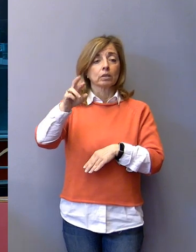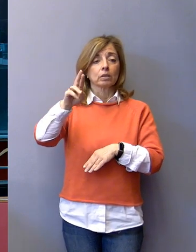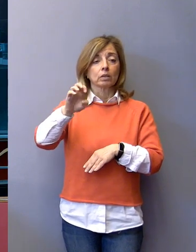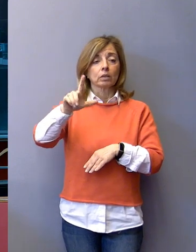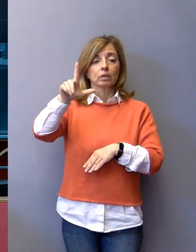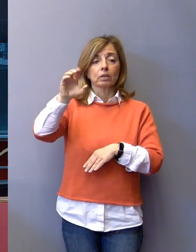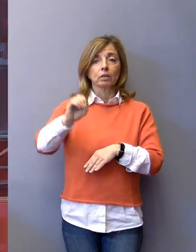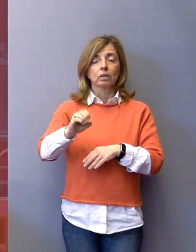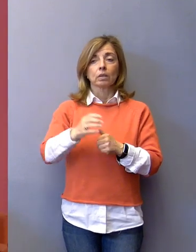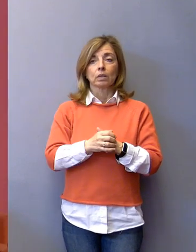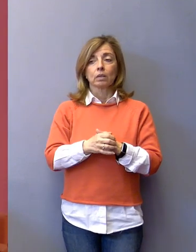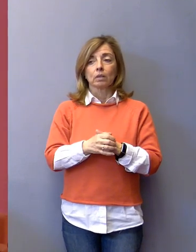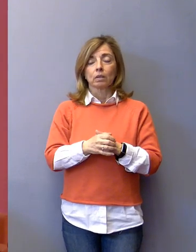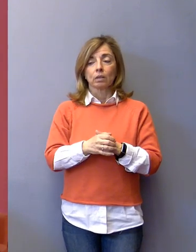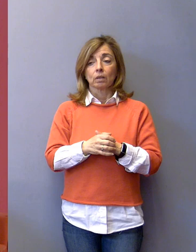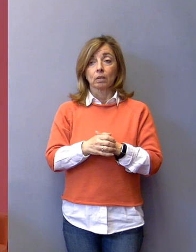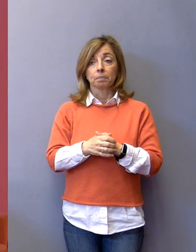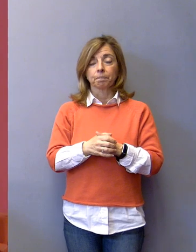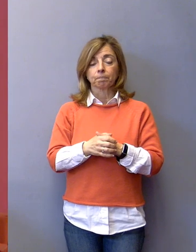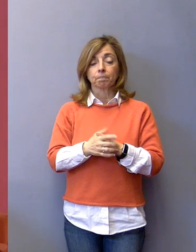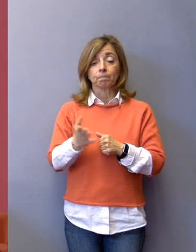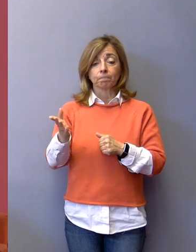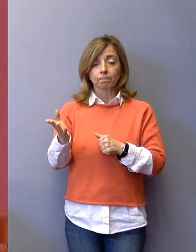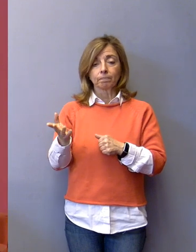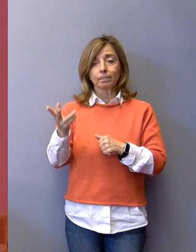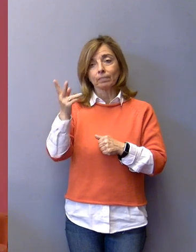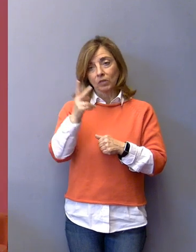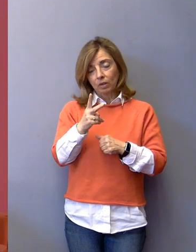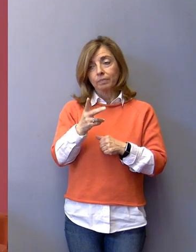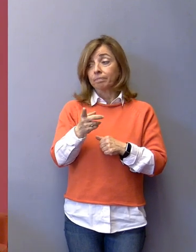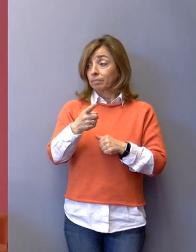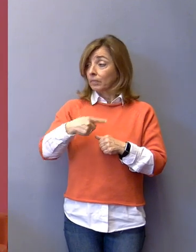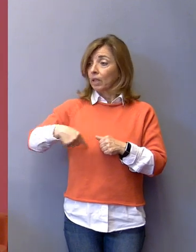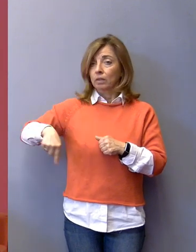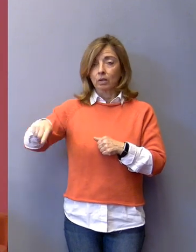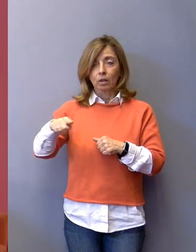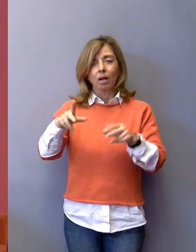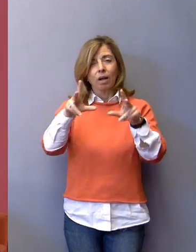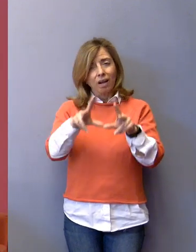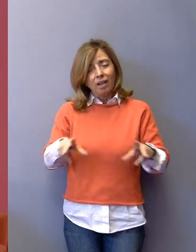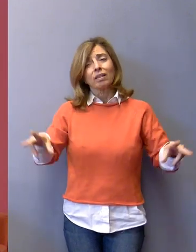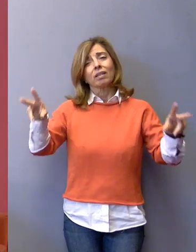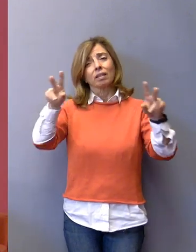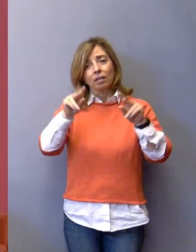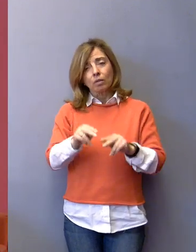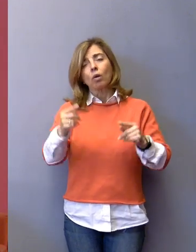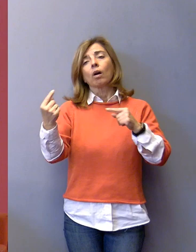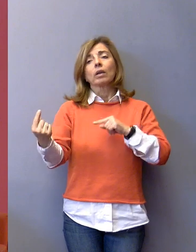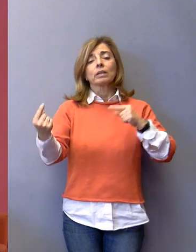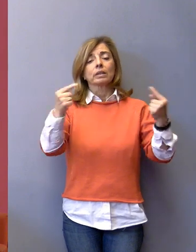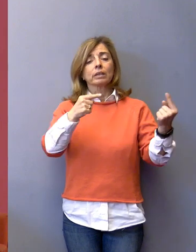però presidente vede Noi siamo riaffrontando come al solito una discussione che ci ha tenuto